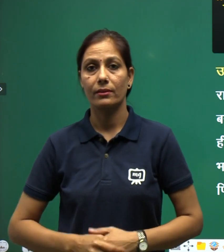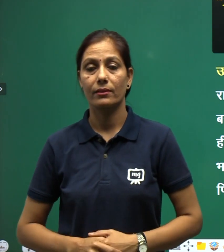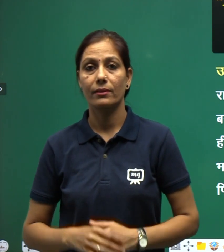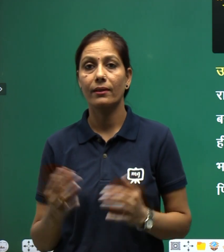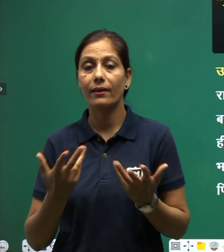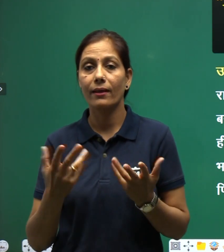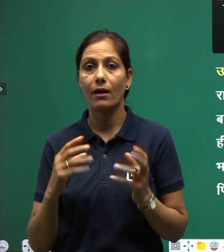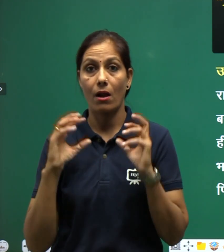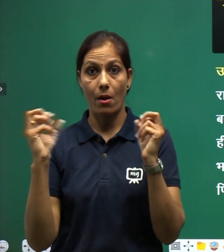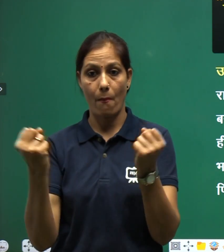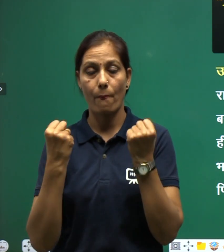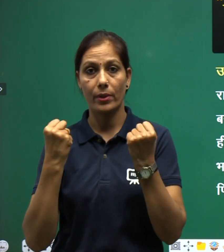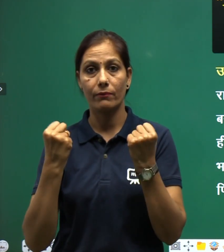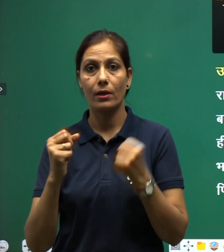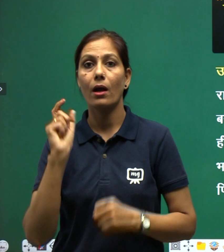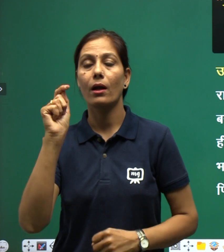क्या साहसिक कार्य किया?